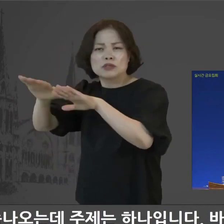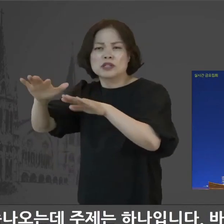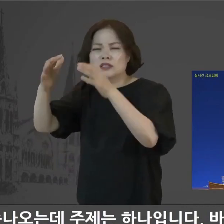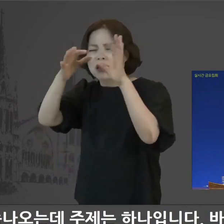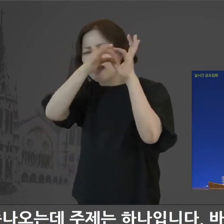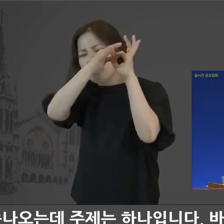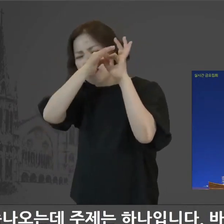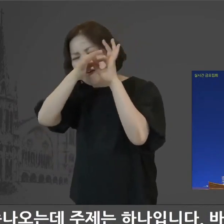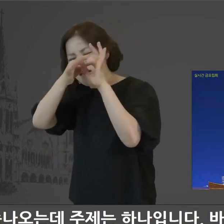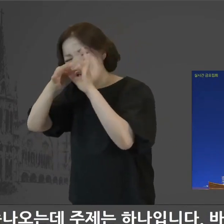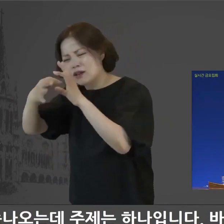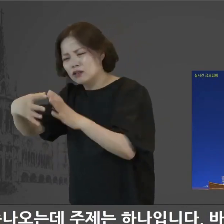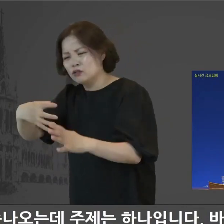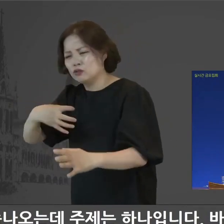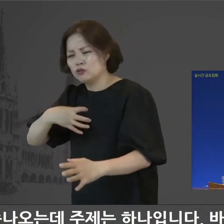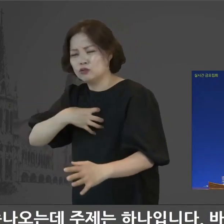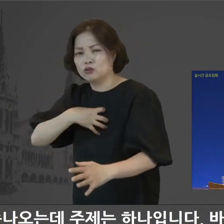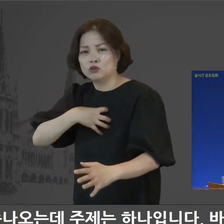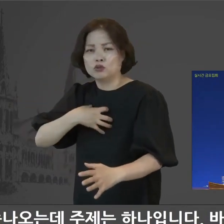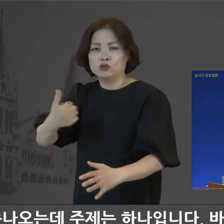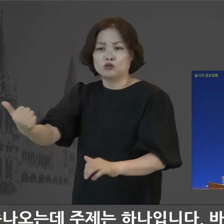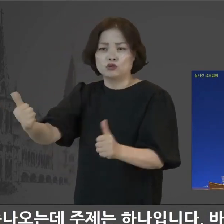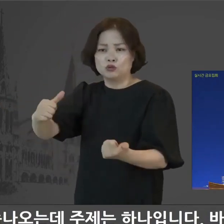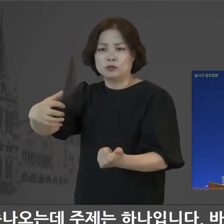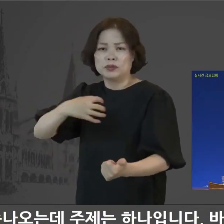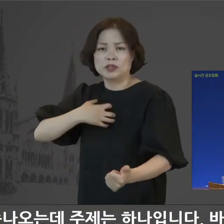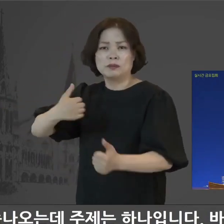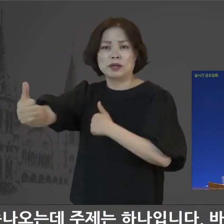바울은 죽음을 위협받는 상황 속에서 계속 있게 됩니다.